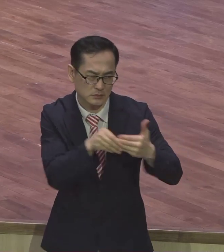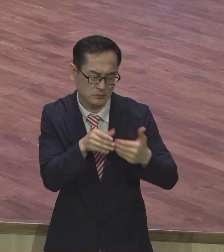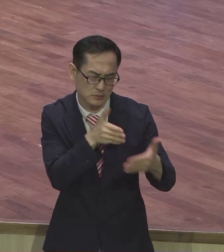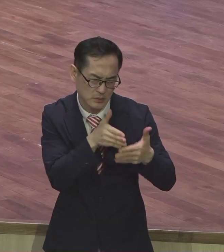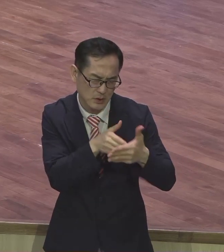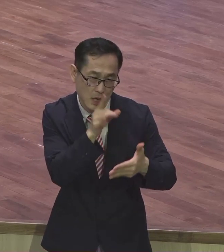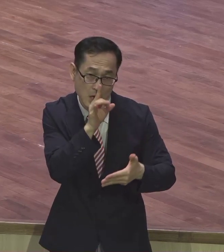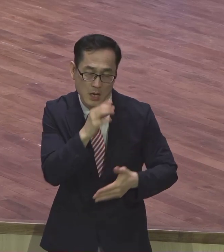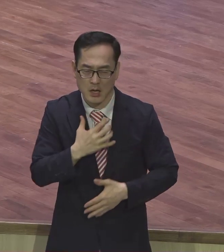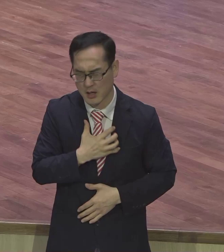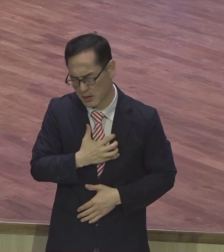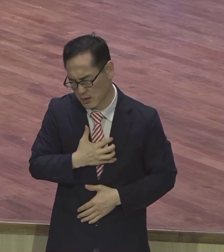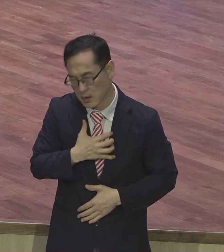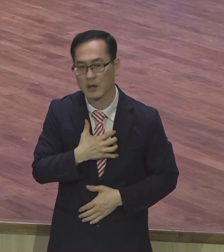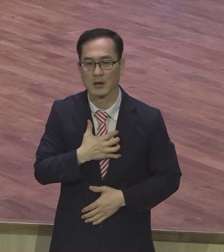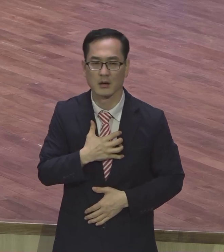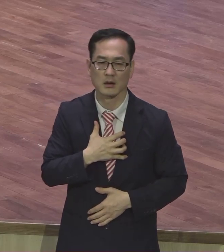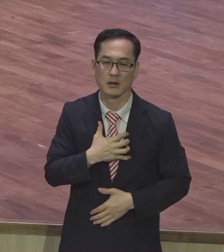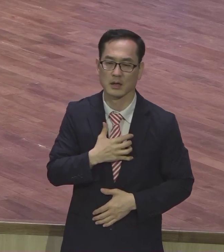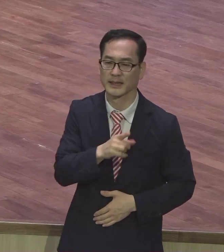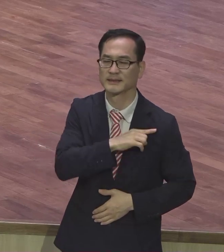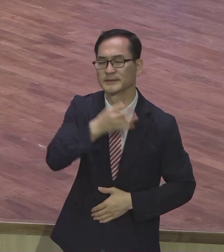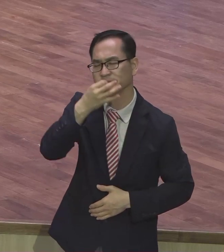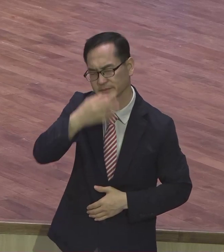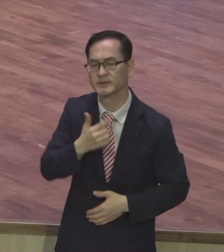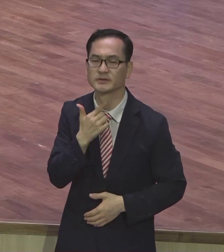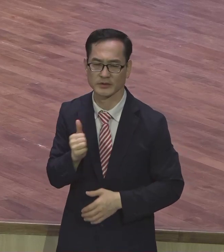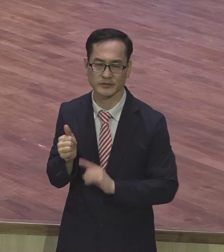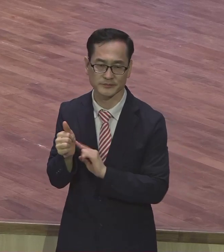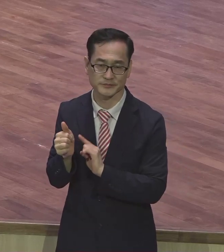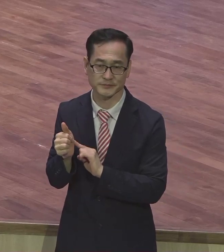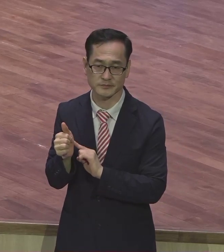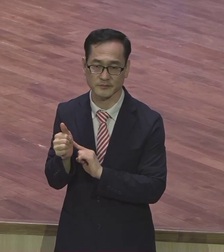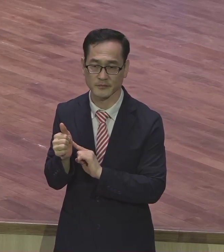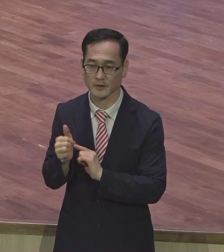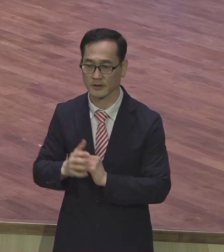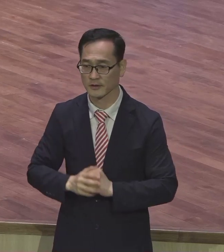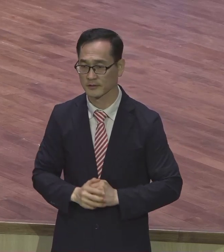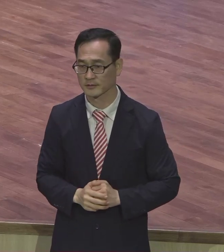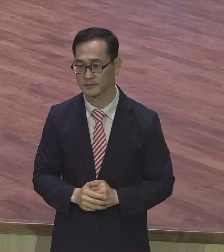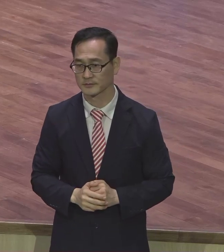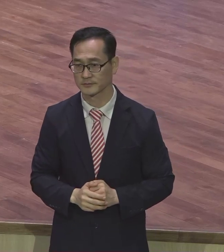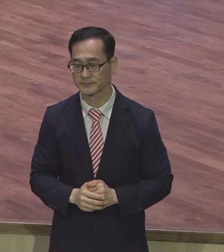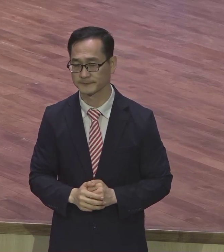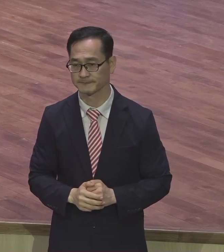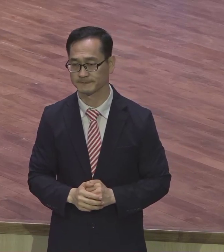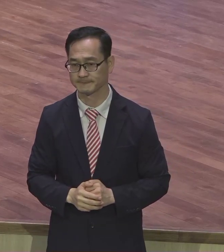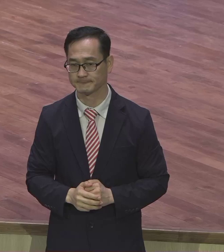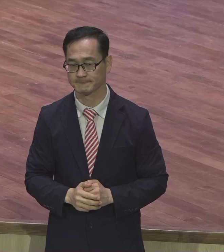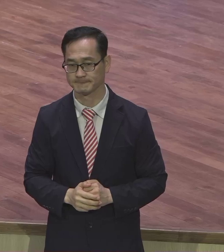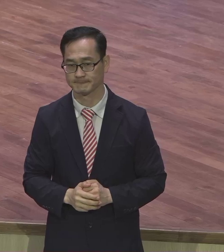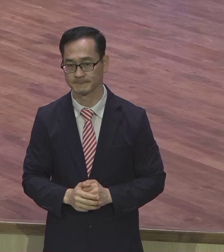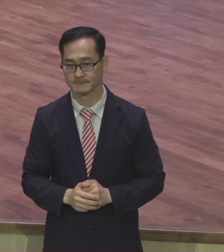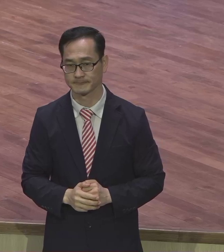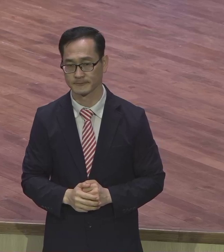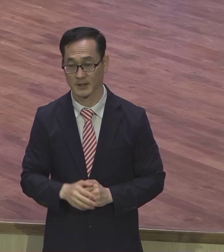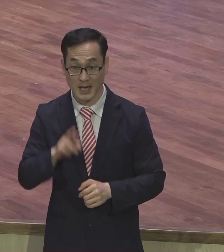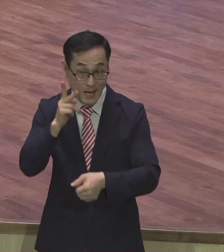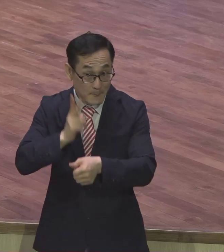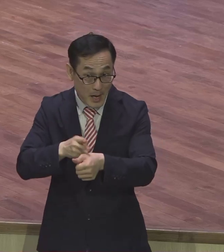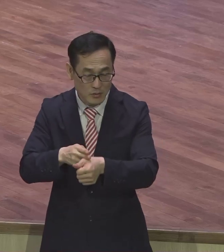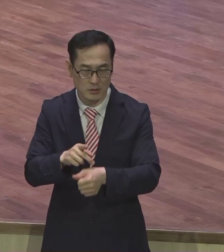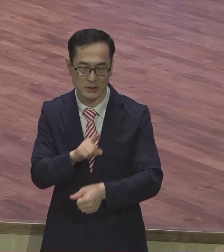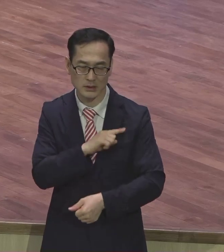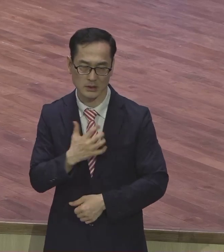로마스 구장 1절에 보면 자기에게 큰 근심이 큰